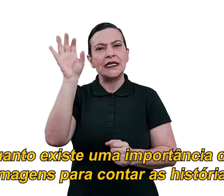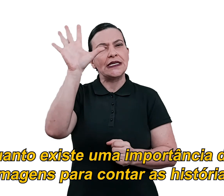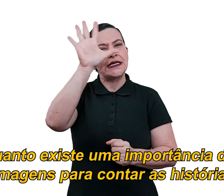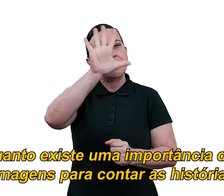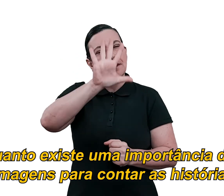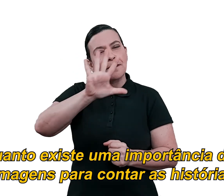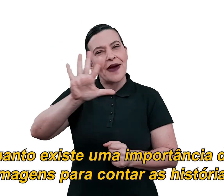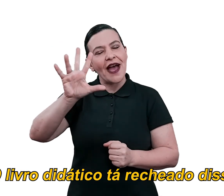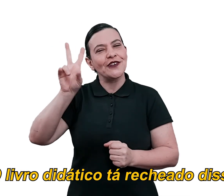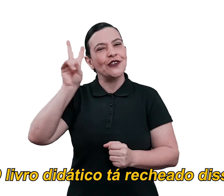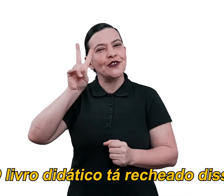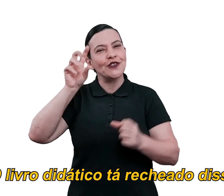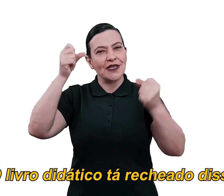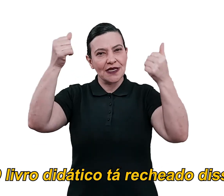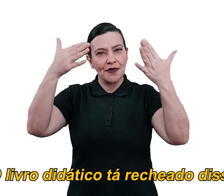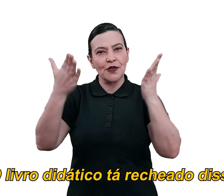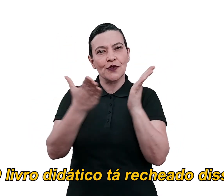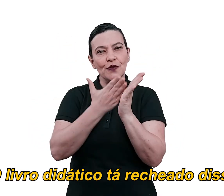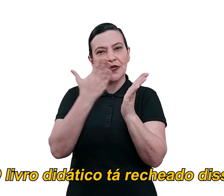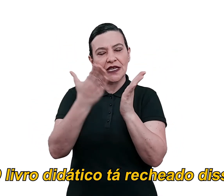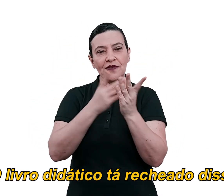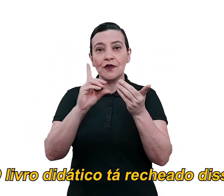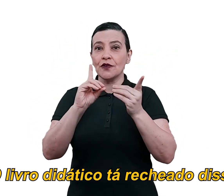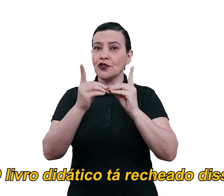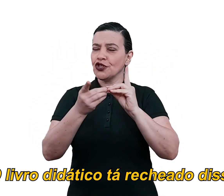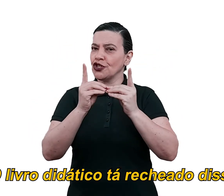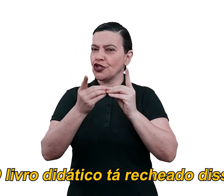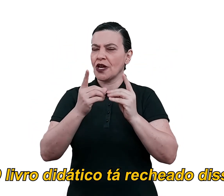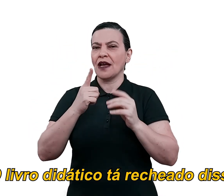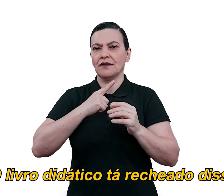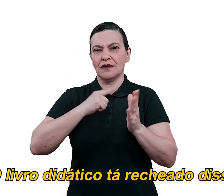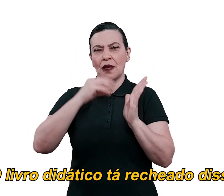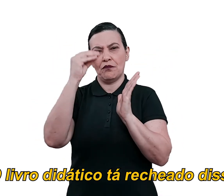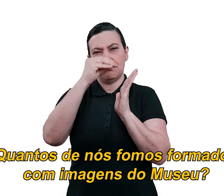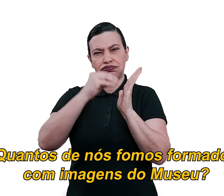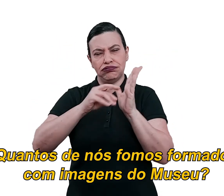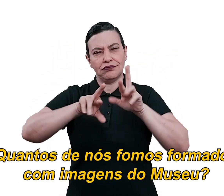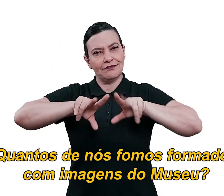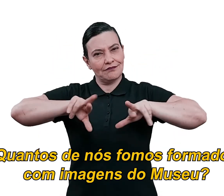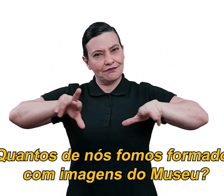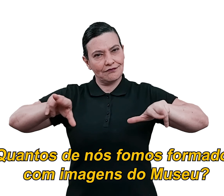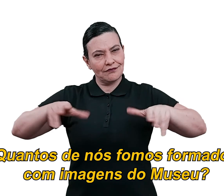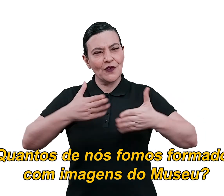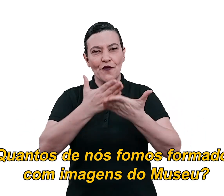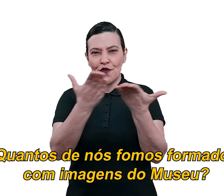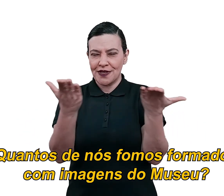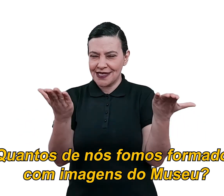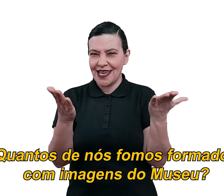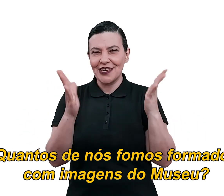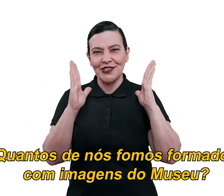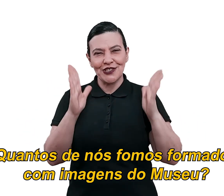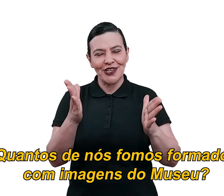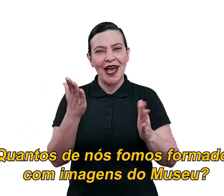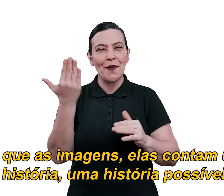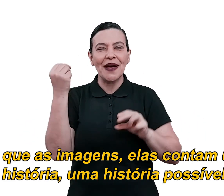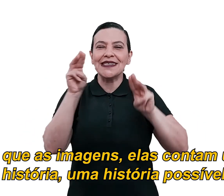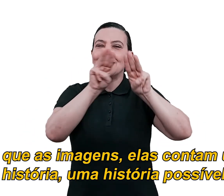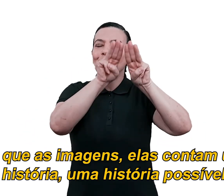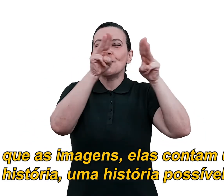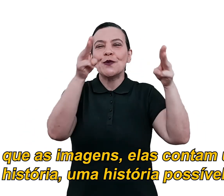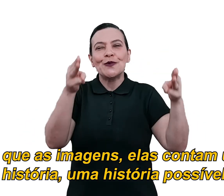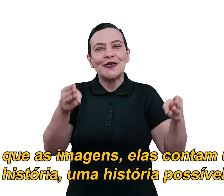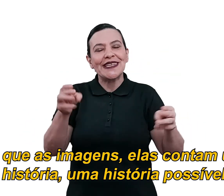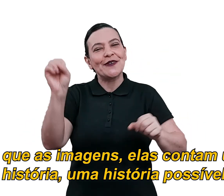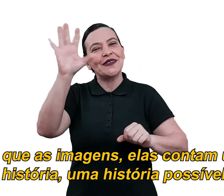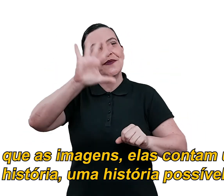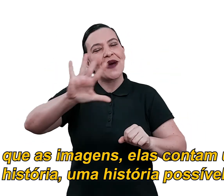para contar as histórias, né? O livro didático está recheado dos livros. Quantos de nós fomos formados com as imagens do museu, né?